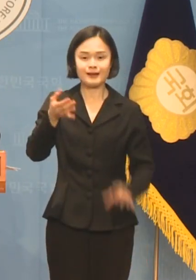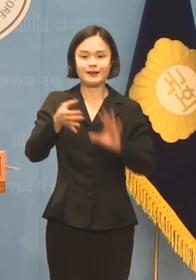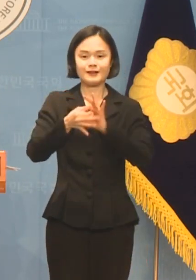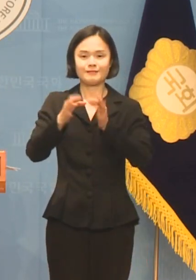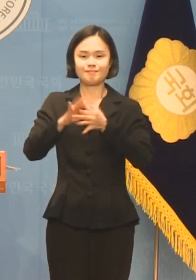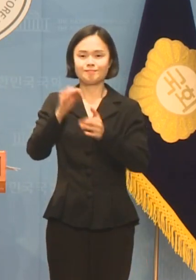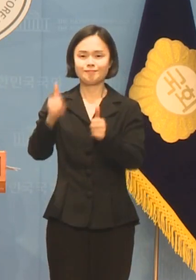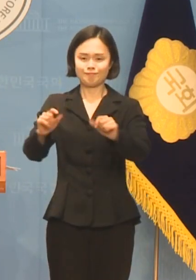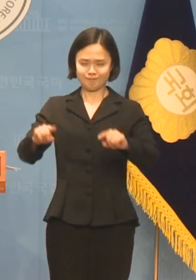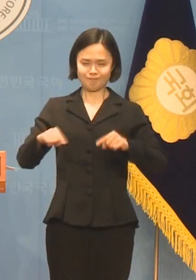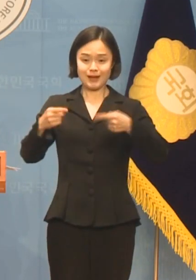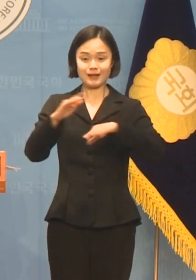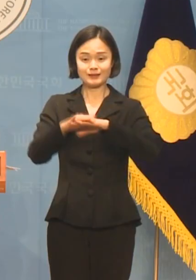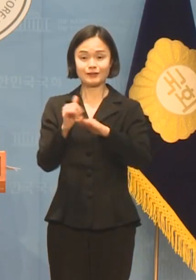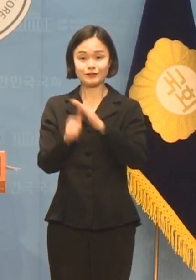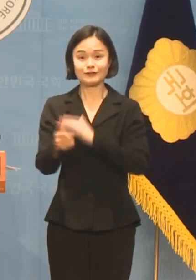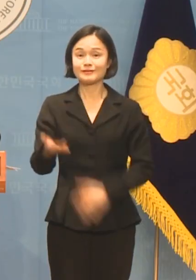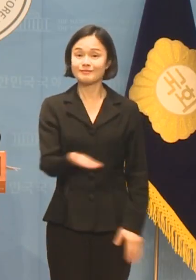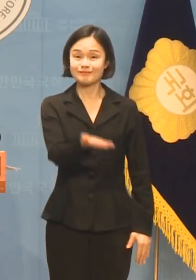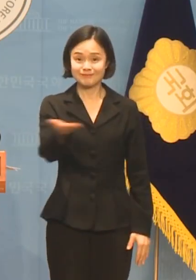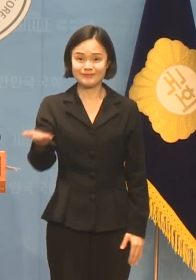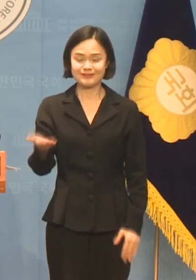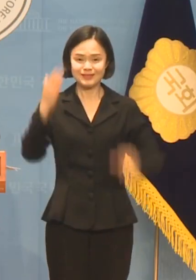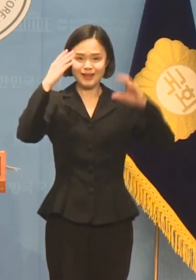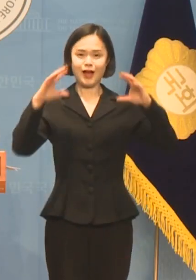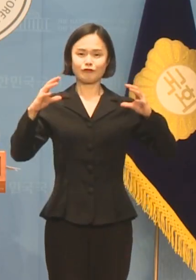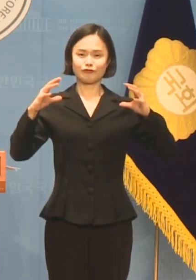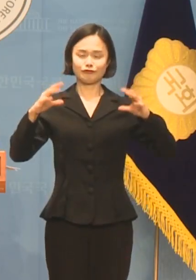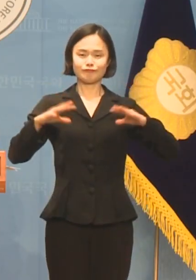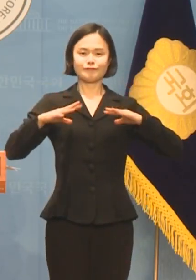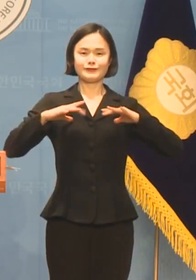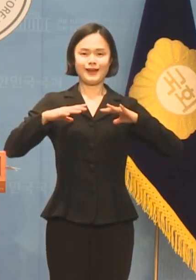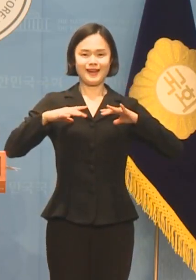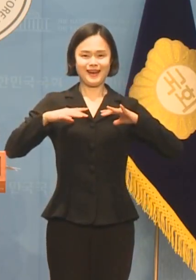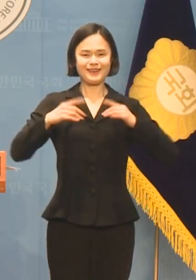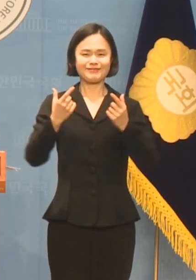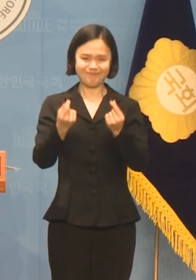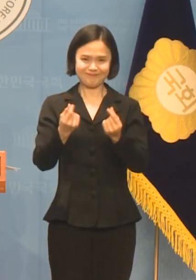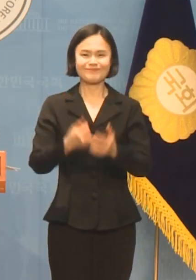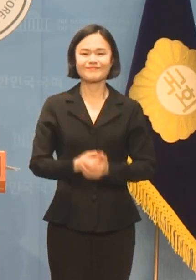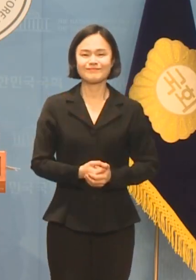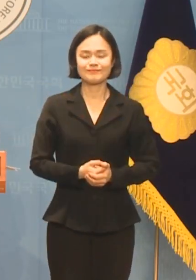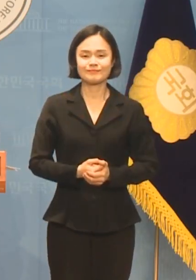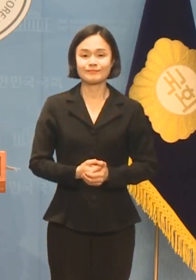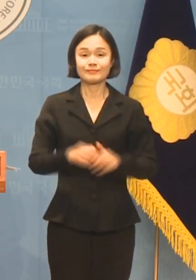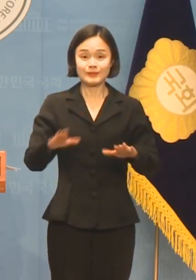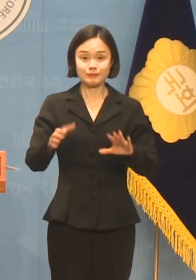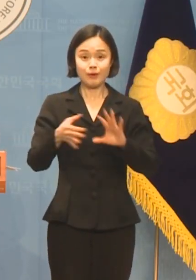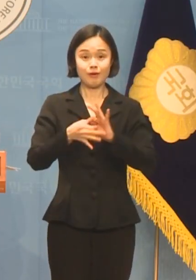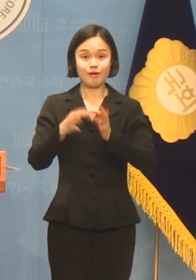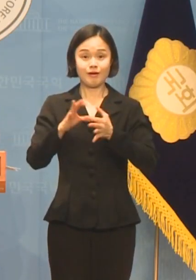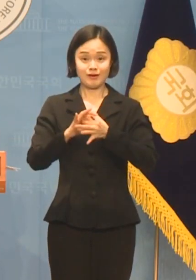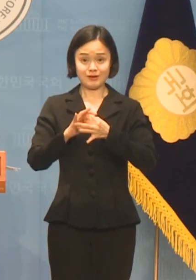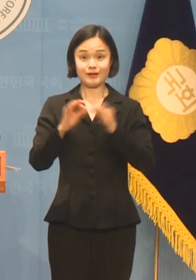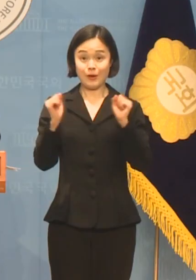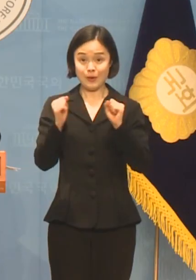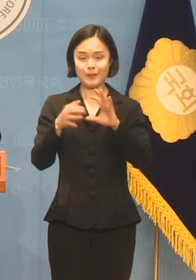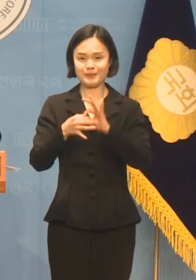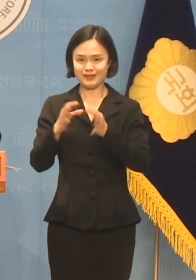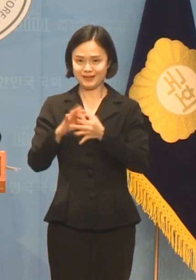선수 여러분은 이미 대한민국의 자랑입니다. 이번 대회가 여러분에게도